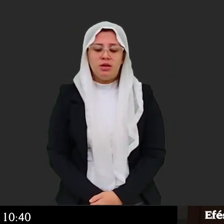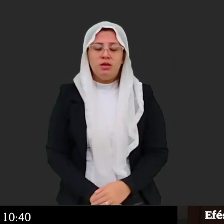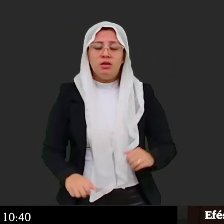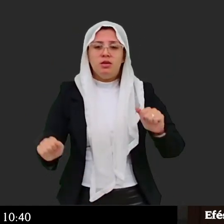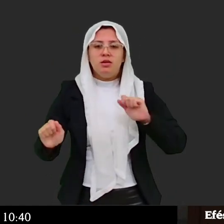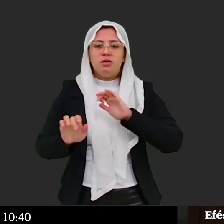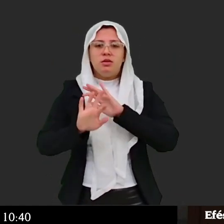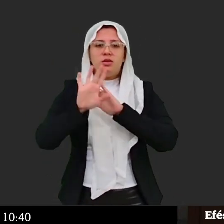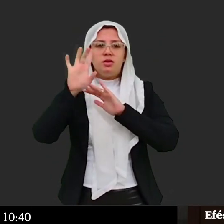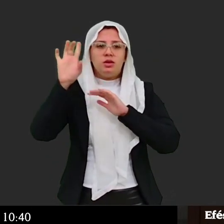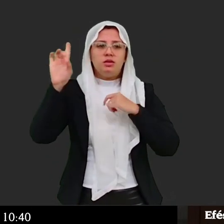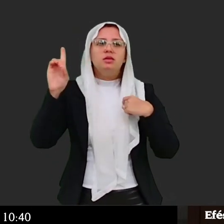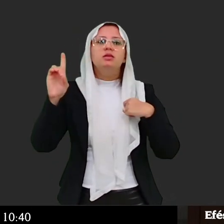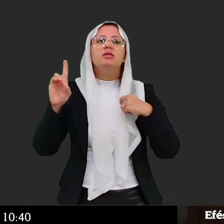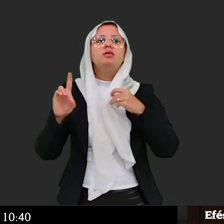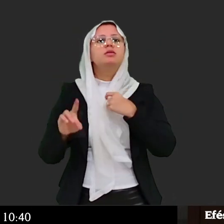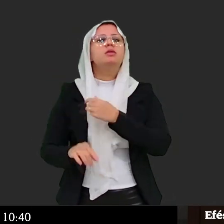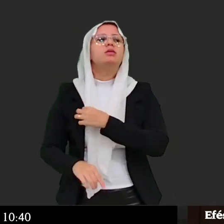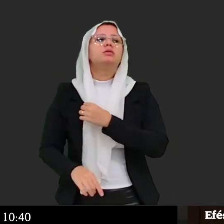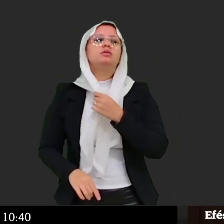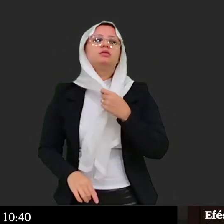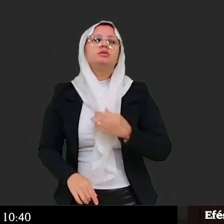Louvado seja Deus, irmãos,